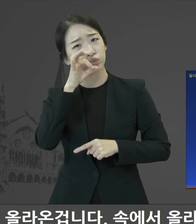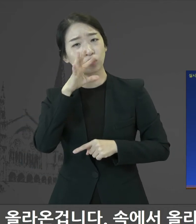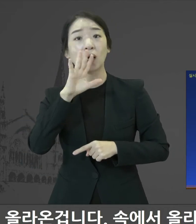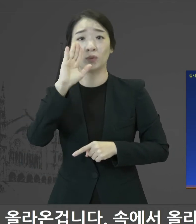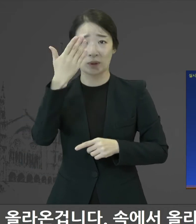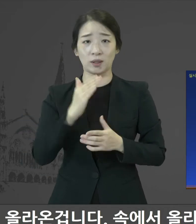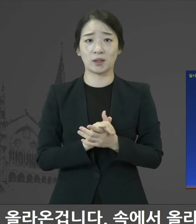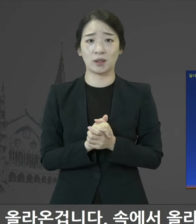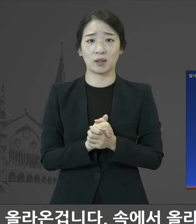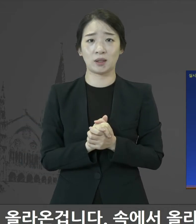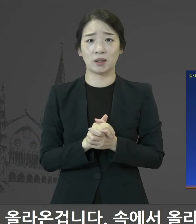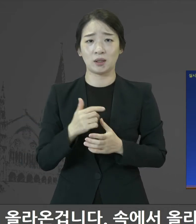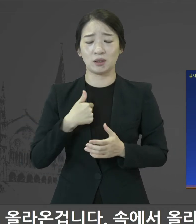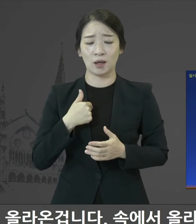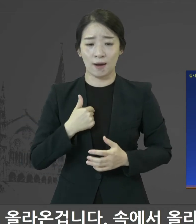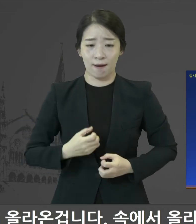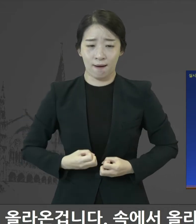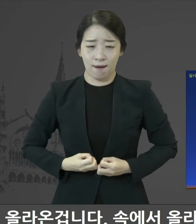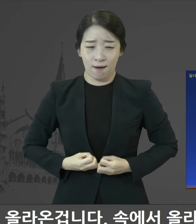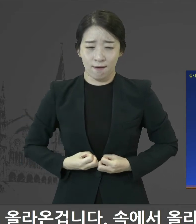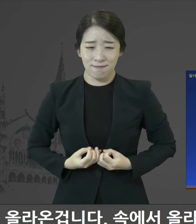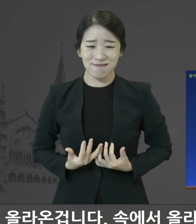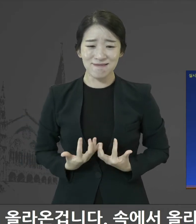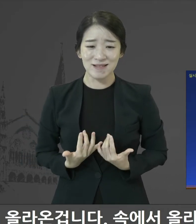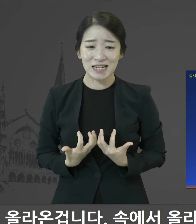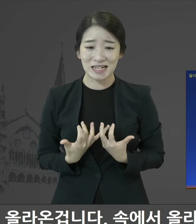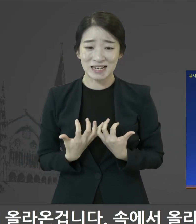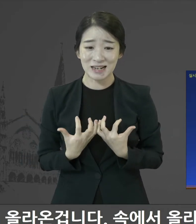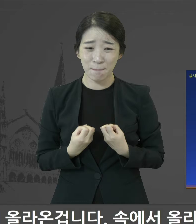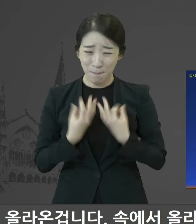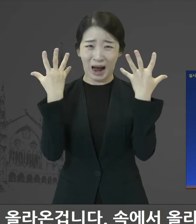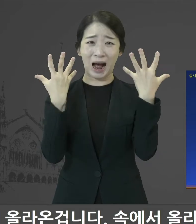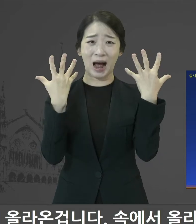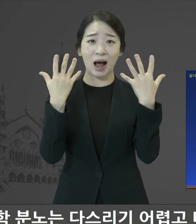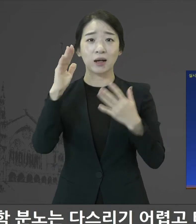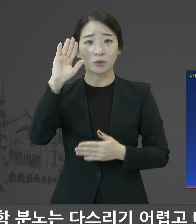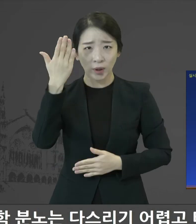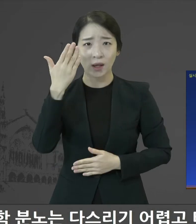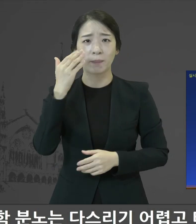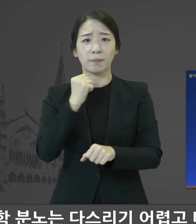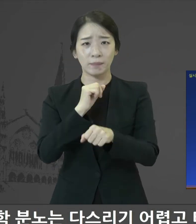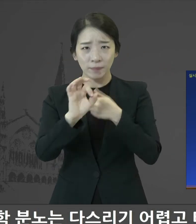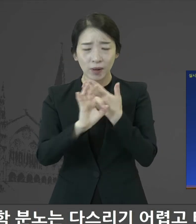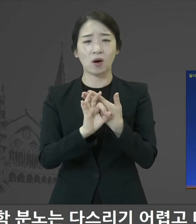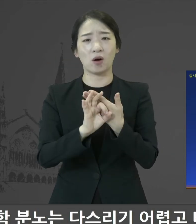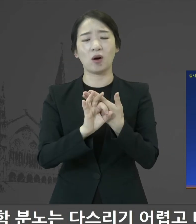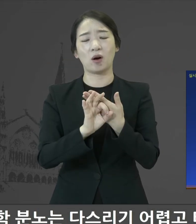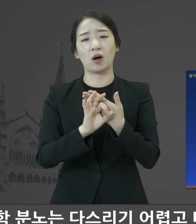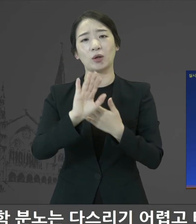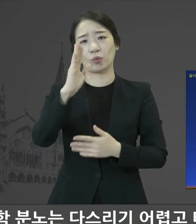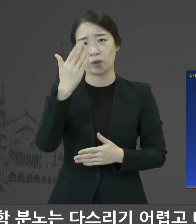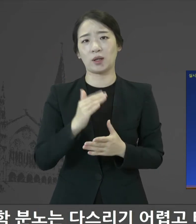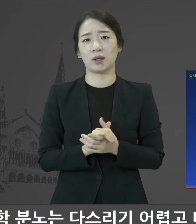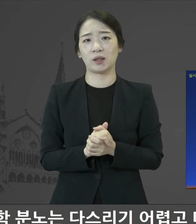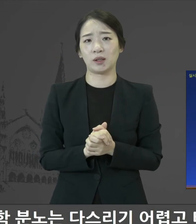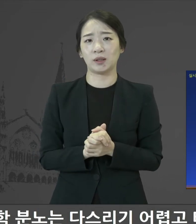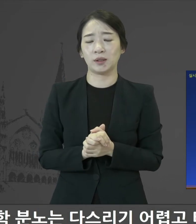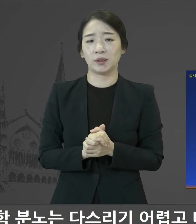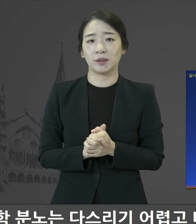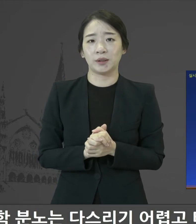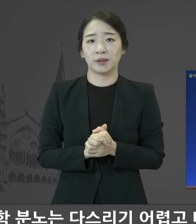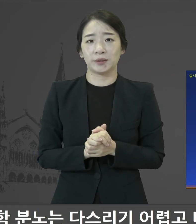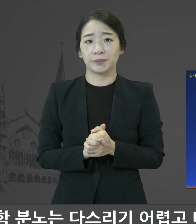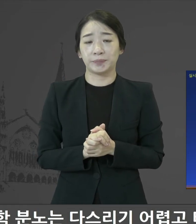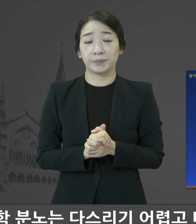안에 나타나기 시작하면 사실 터져야 끝나는 이 정도의 강한 분냄이거든요.